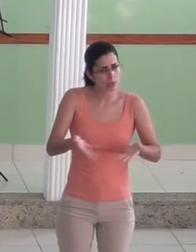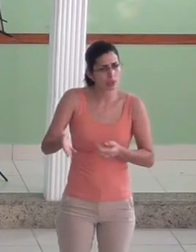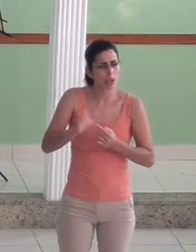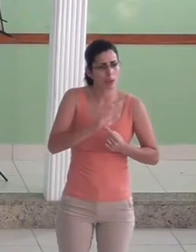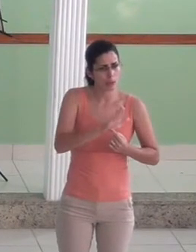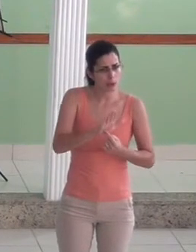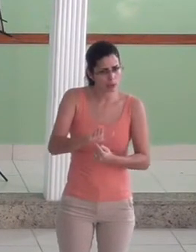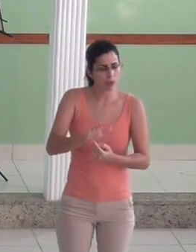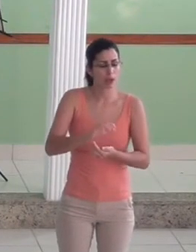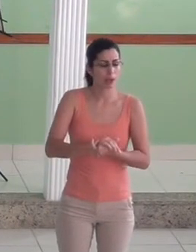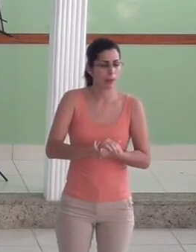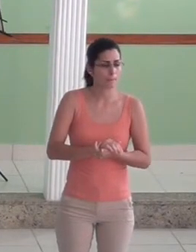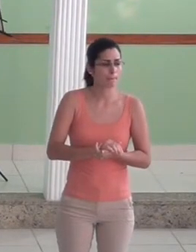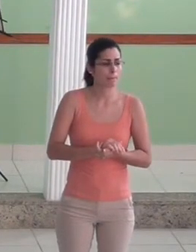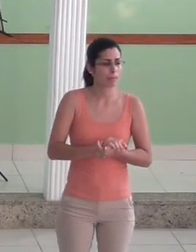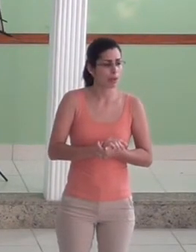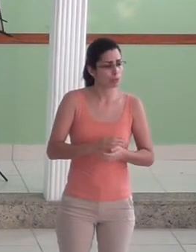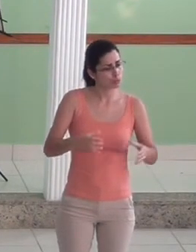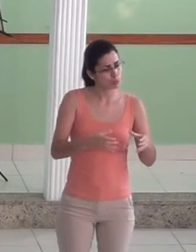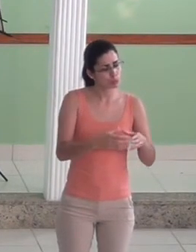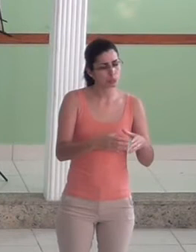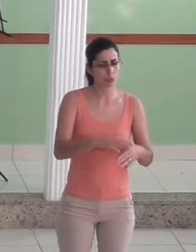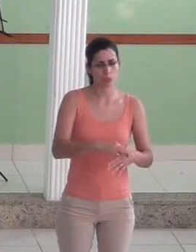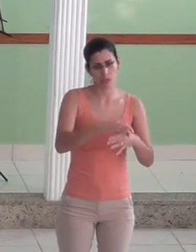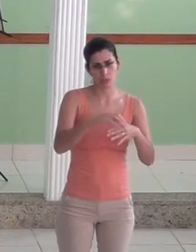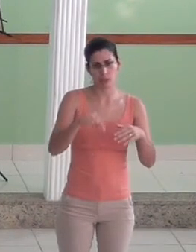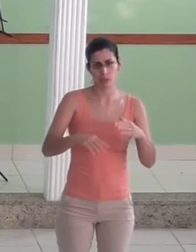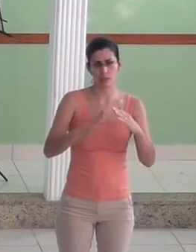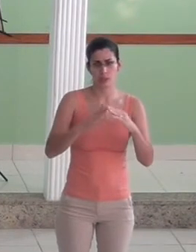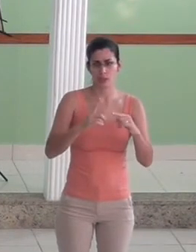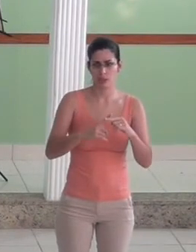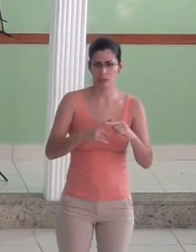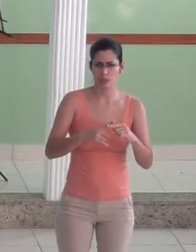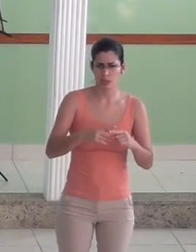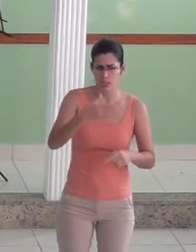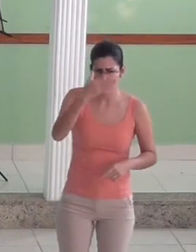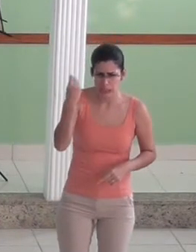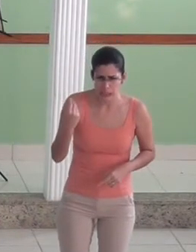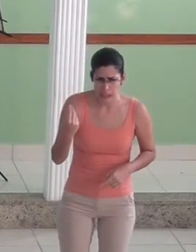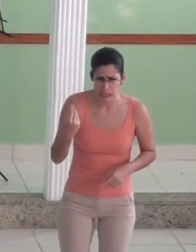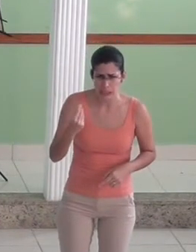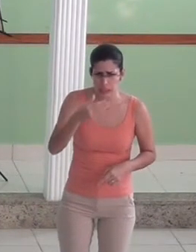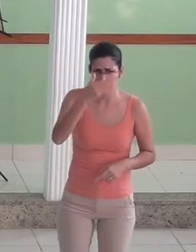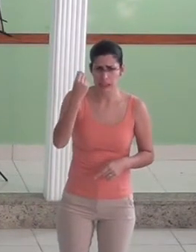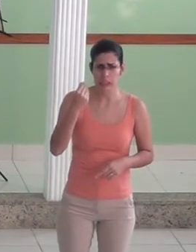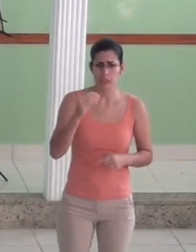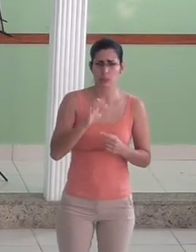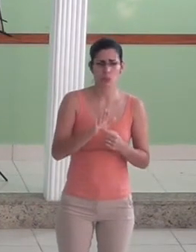a liderança da igreja. Acho que eu esqueci de ninguém, não, né? Esqueci de ninguém? Quem que eu esqueci?